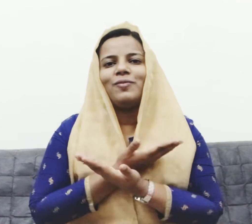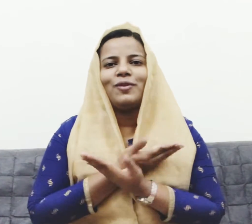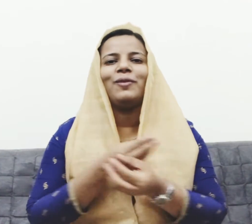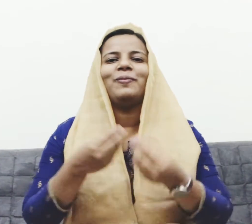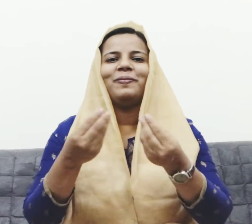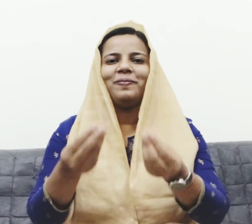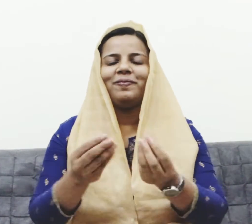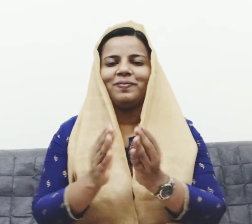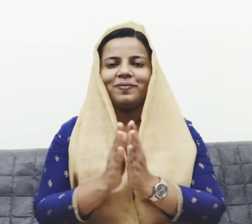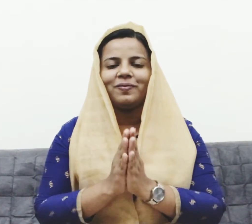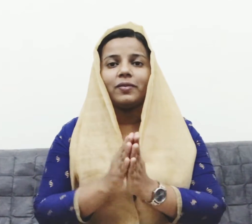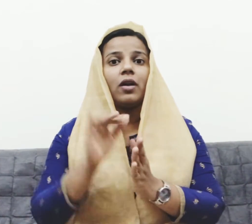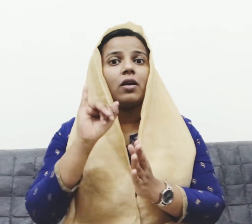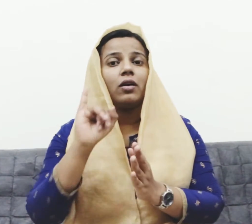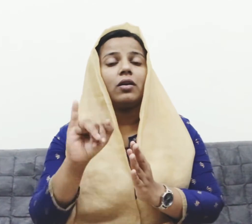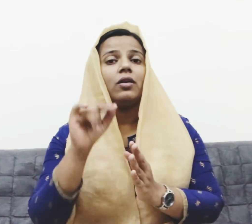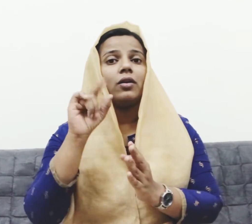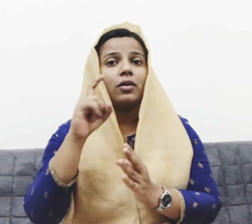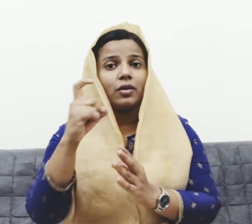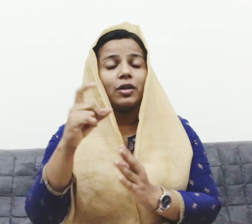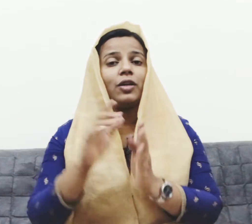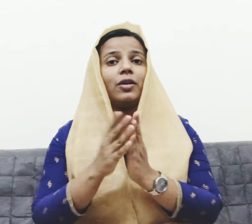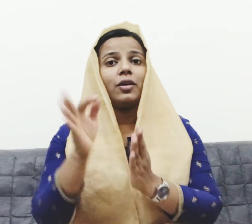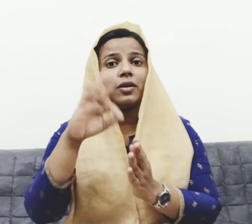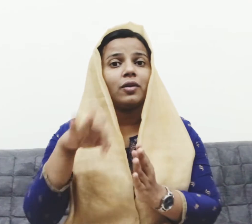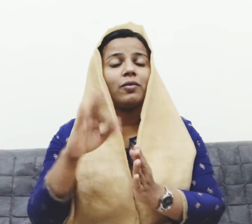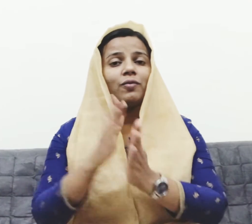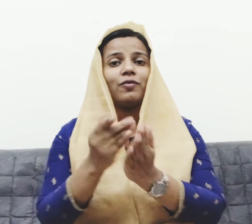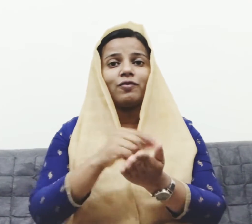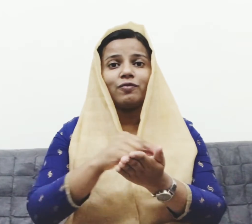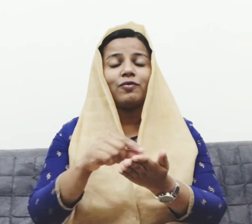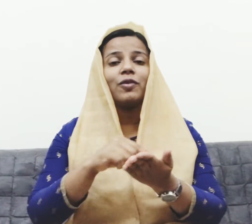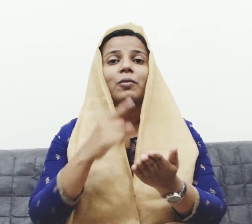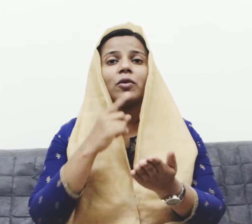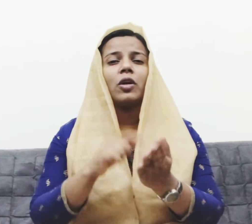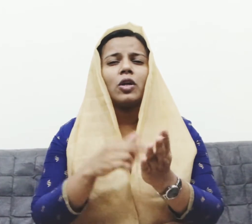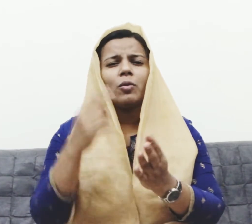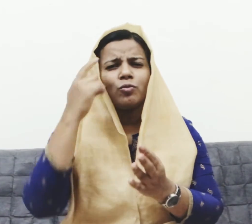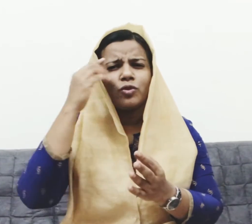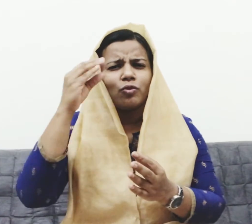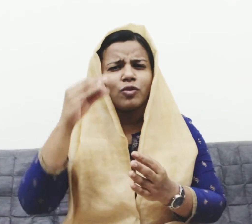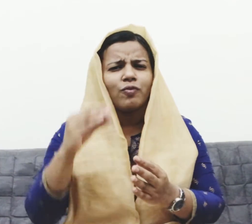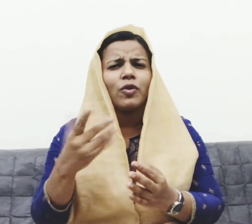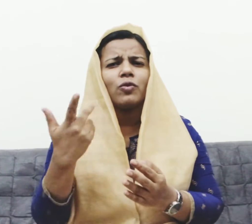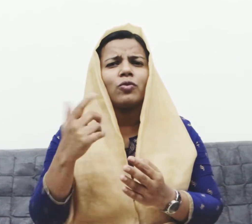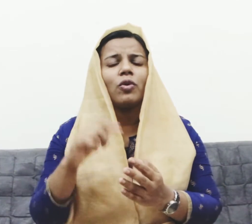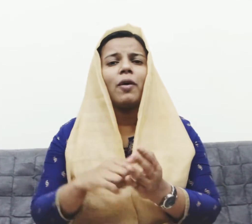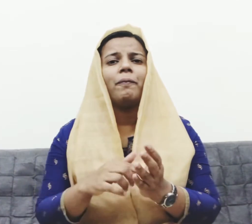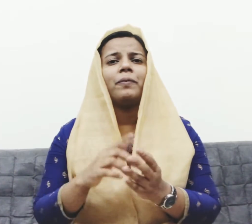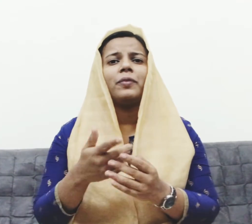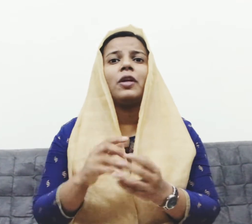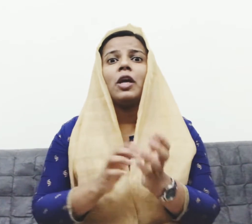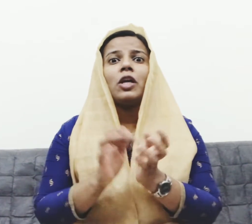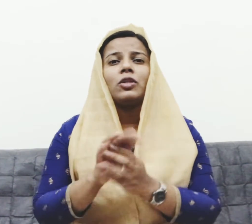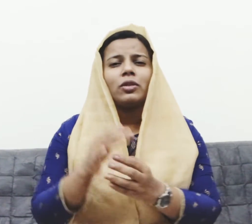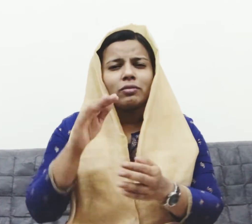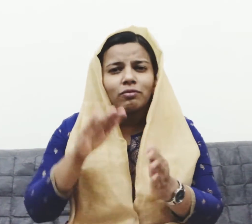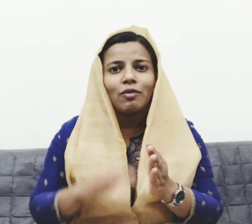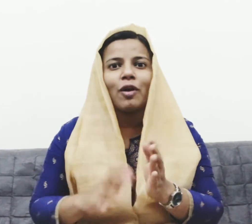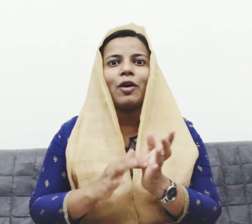ഹല്ലേലൂയ, ആമേൻ. അതിൻ്റെ 6-ാമത്തെയും 7-ാമത്തെയും 8-ാമത്തെയും വാക്യങ്ങൾ. യഹോവ അല്പബുദ്ധികളെ പാലിക്കുന്നു, ഞാൻ എളിമപ്പെട്ടു, അവൻ എന്നെ രക്ഷിച്ചു. എൻ